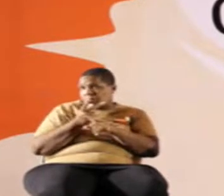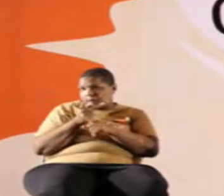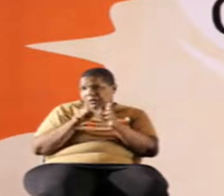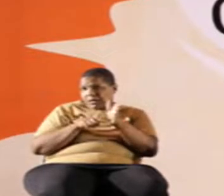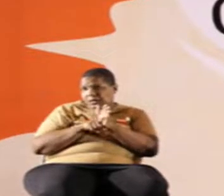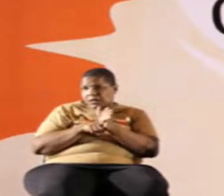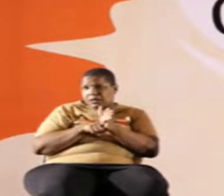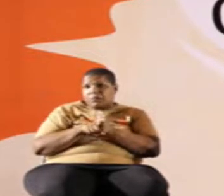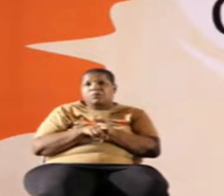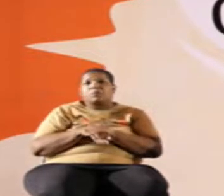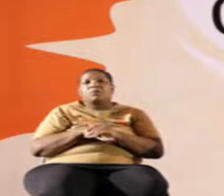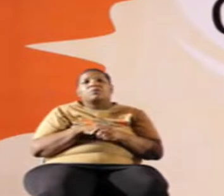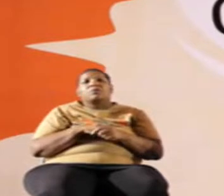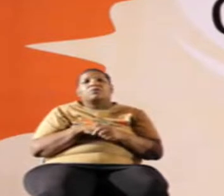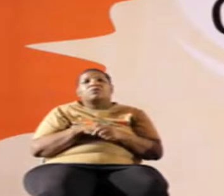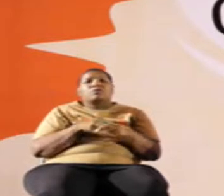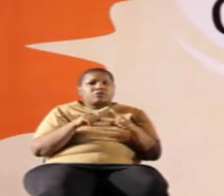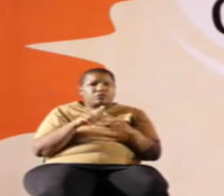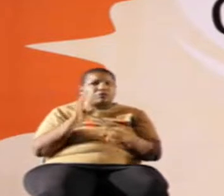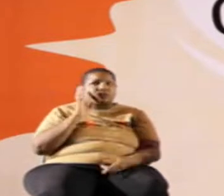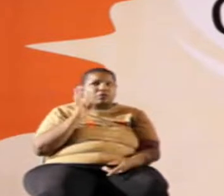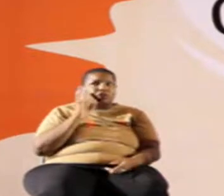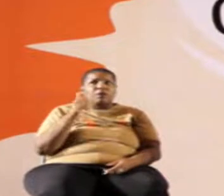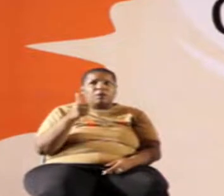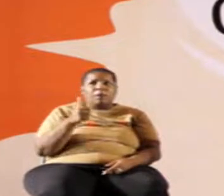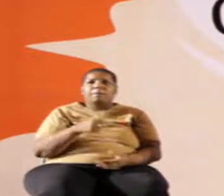pesquisar com mais a fundo, mas vale a pena.